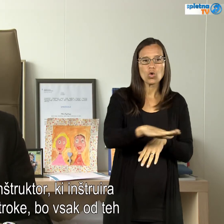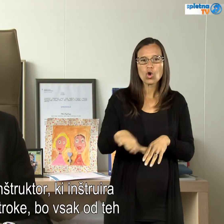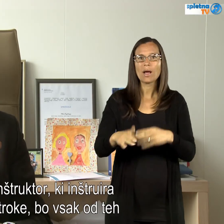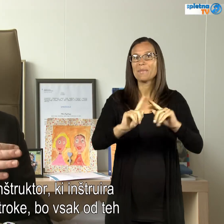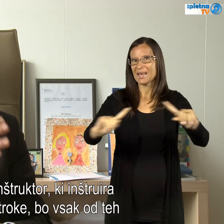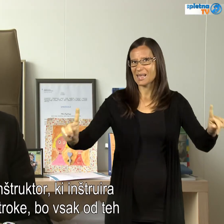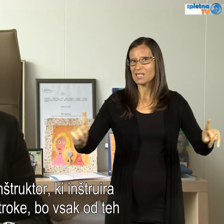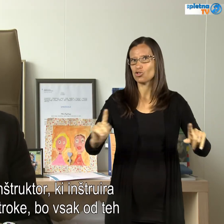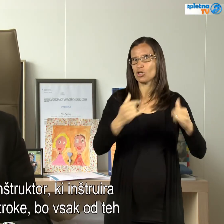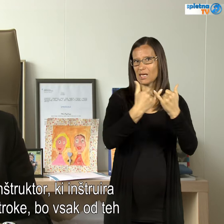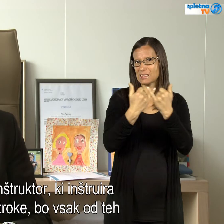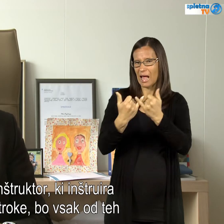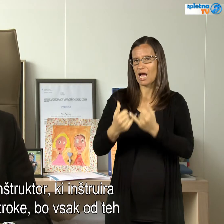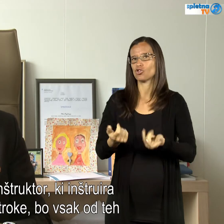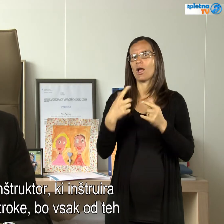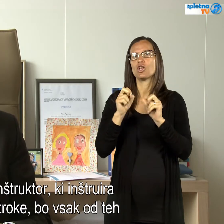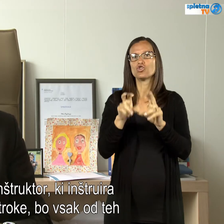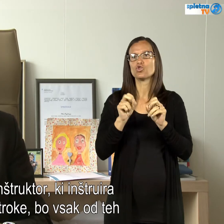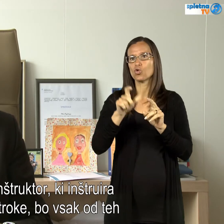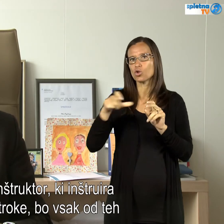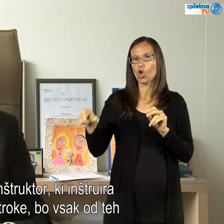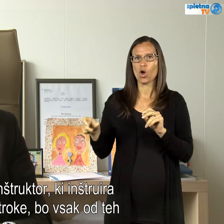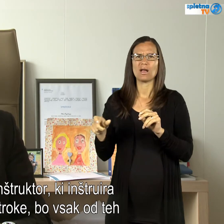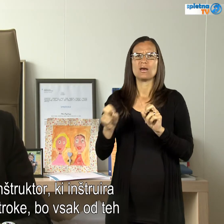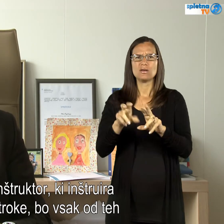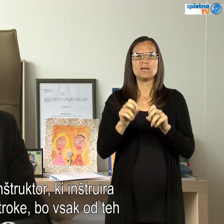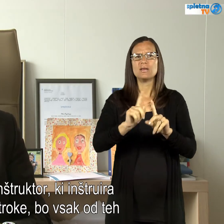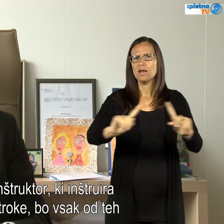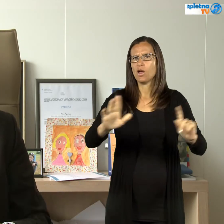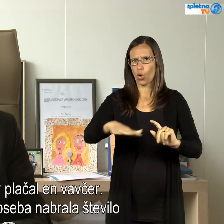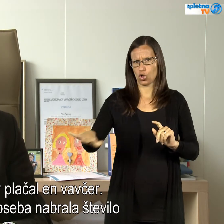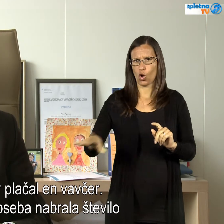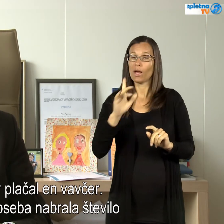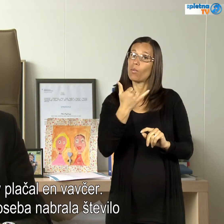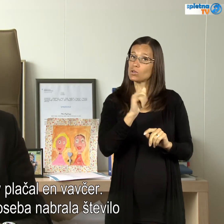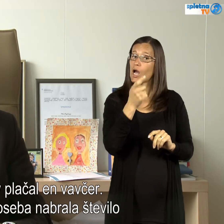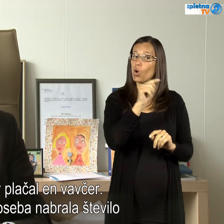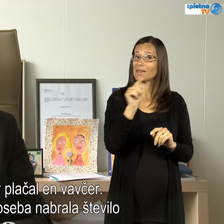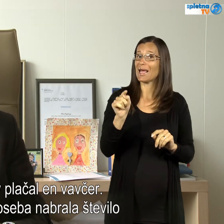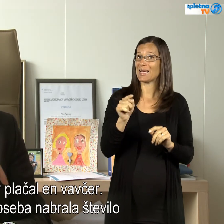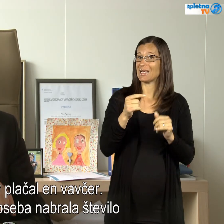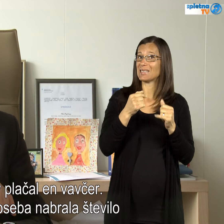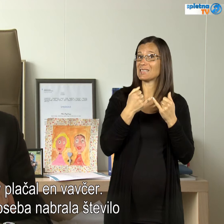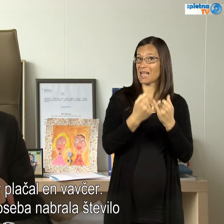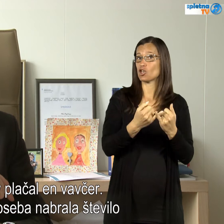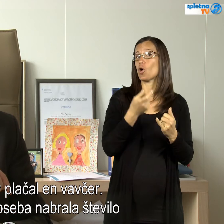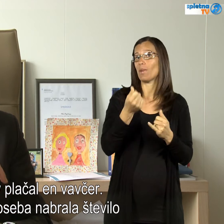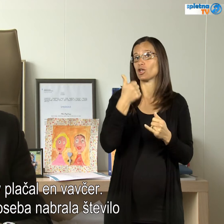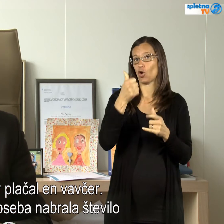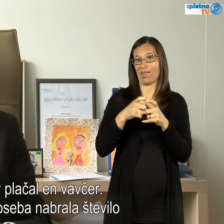starših, inštruktor inštruira različne otroke, mu bo vsak od teh staršev plačal en vavčer. In ko bo